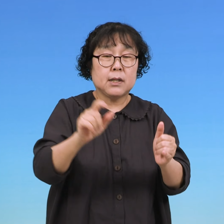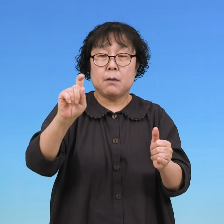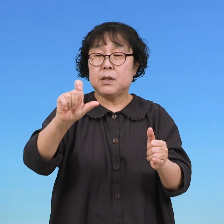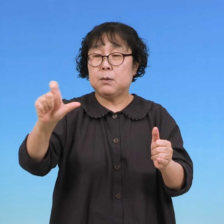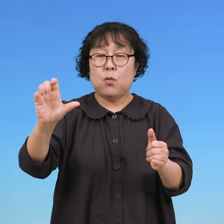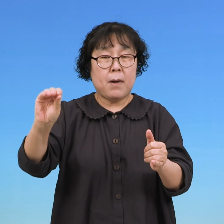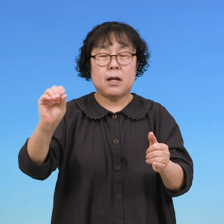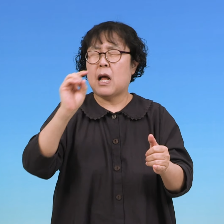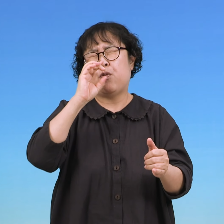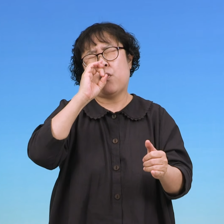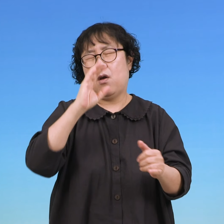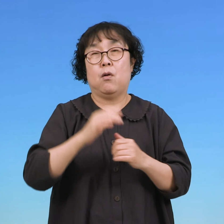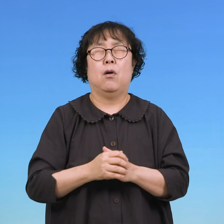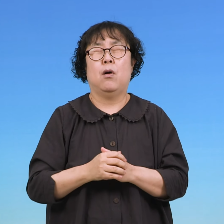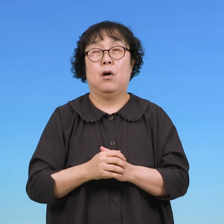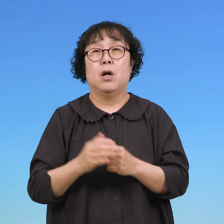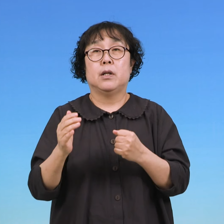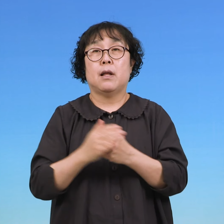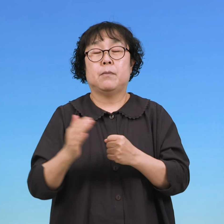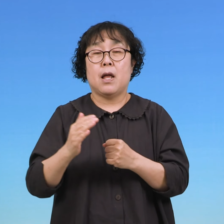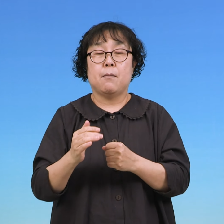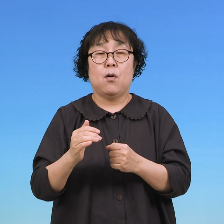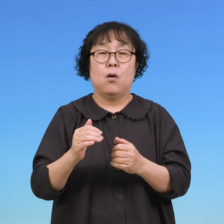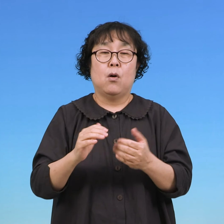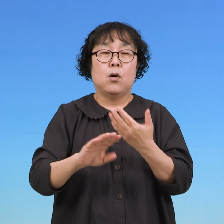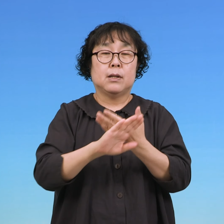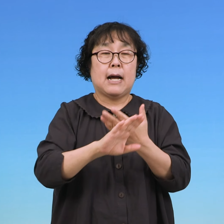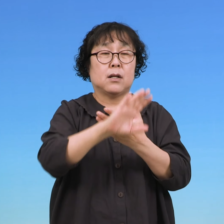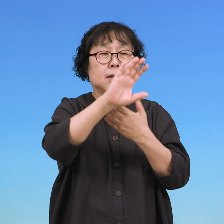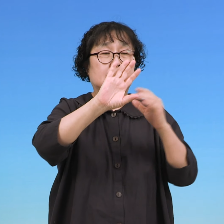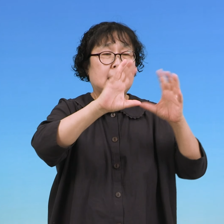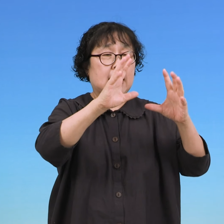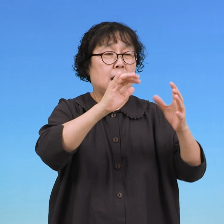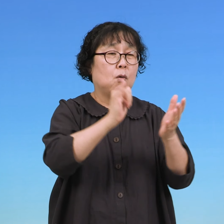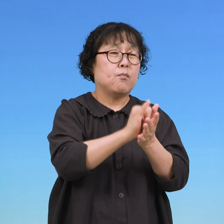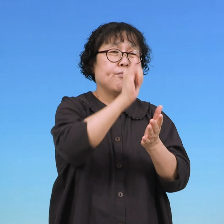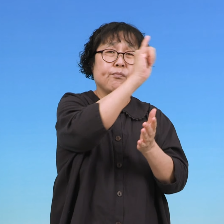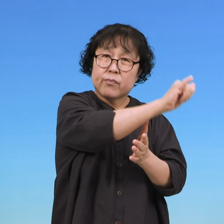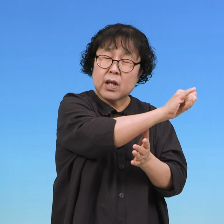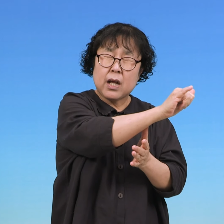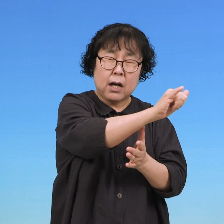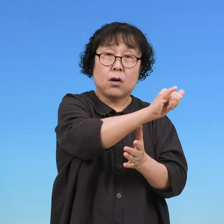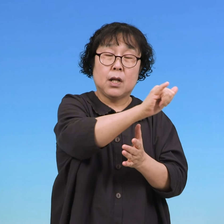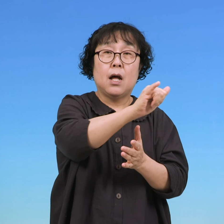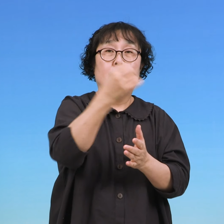실질적으로 이민을 가셨거나 우리 교회를 안 나오시는 분들은 그렇게 정리하는 겁니다.